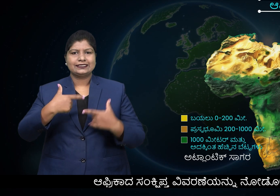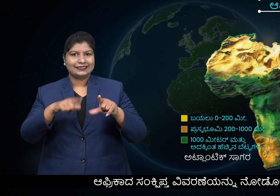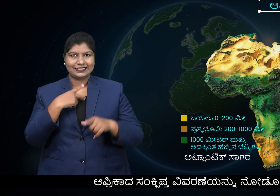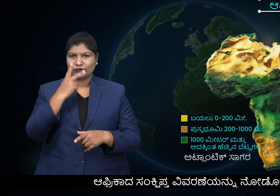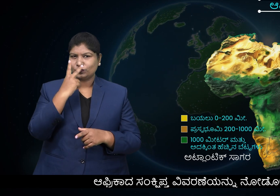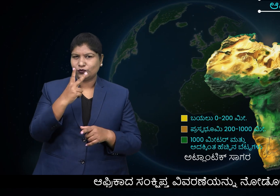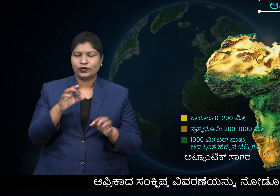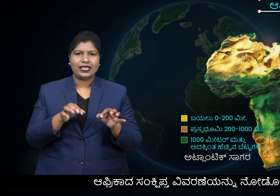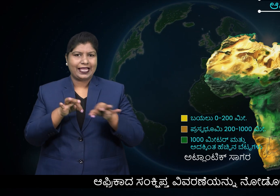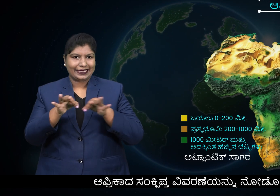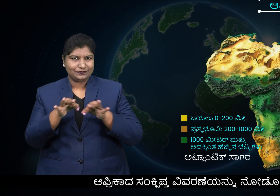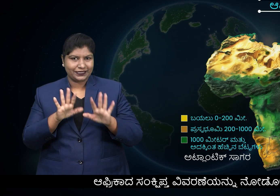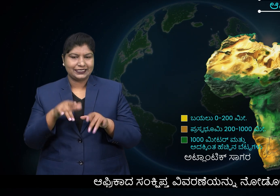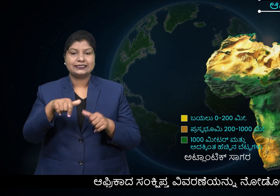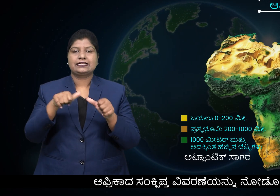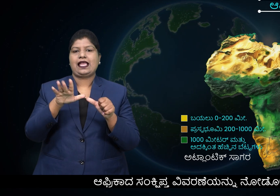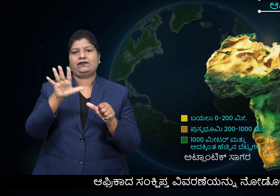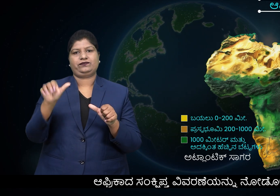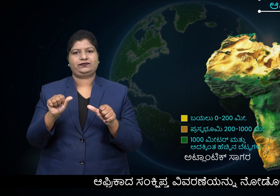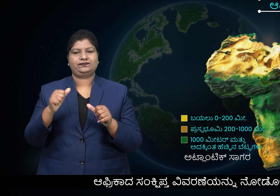ಆಫ್ರಿಕಾದ ಸಂಕ್ಷಿಪ್ತ ವಿವರಣೆಯನ್ನು ನೋಡೋಣ.